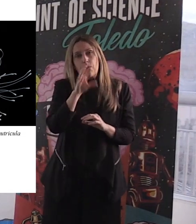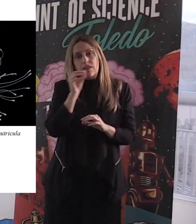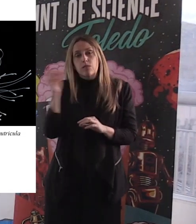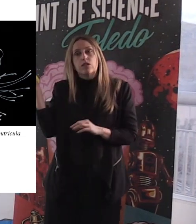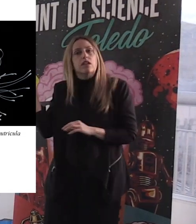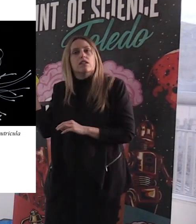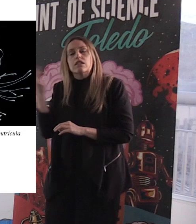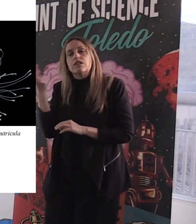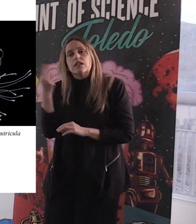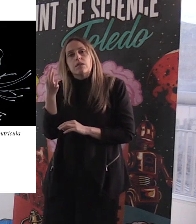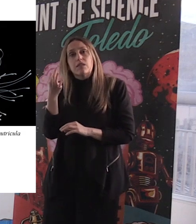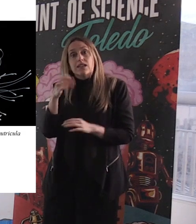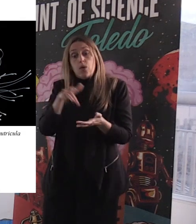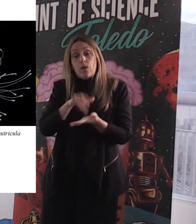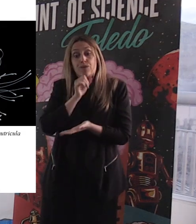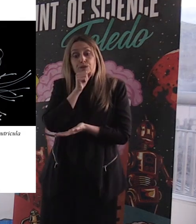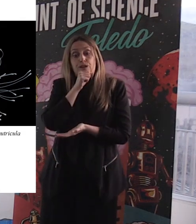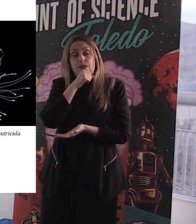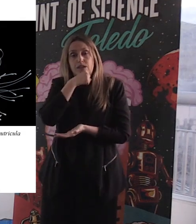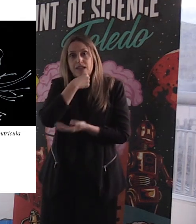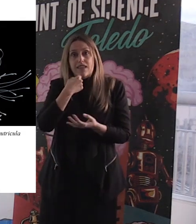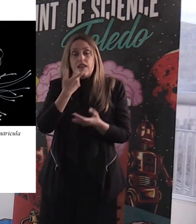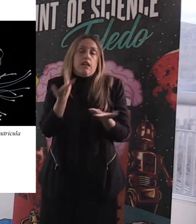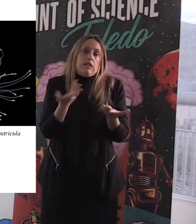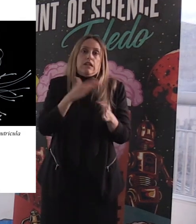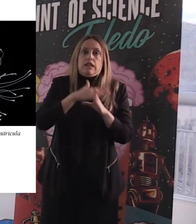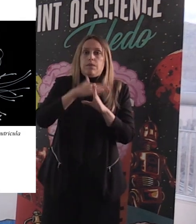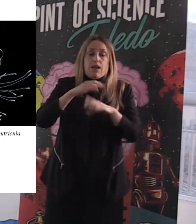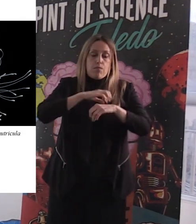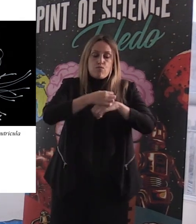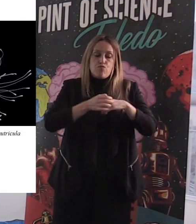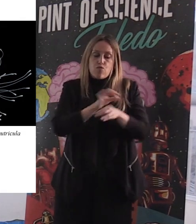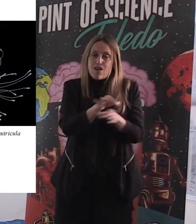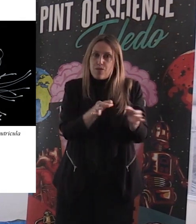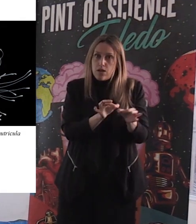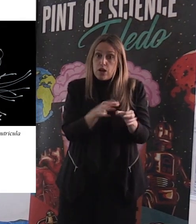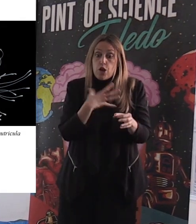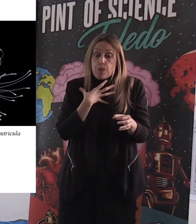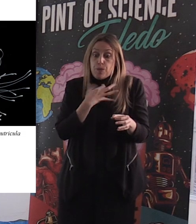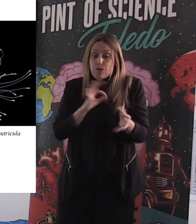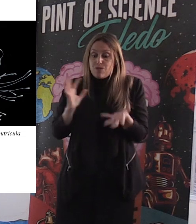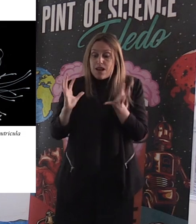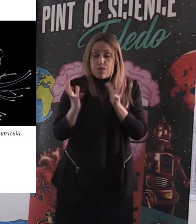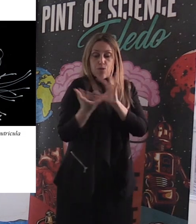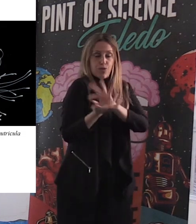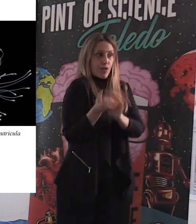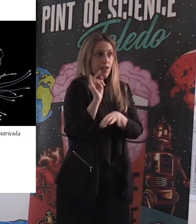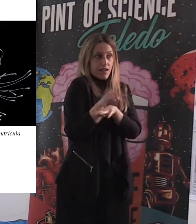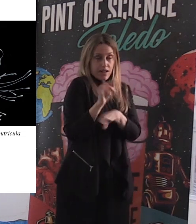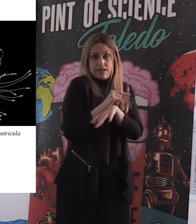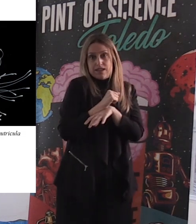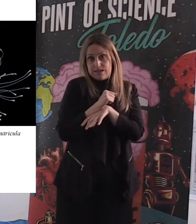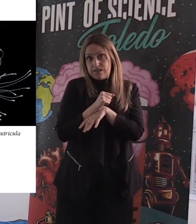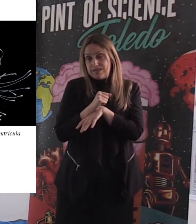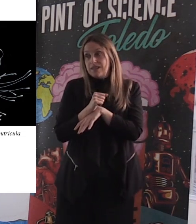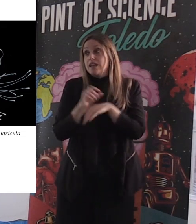pasando durante la vejez al nivel molecular, quizás podemos engañar a la evolución, como ya lo